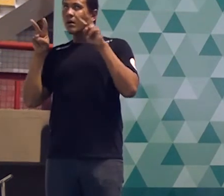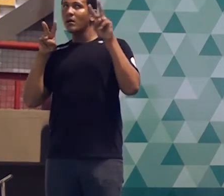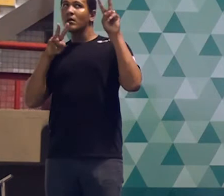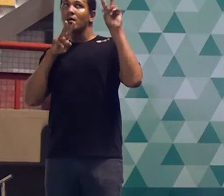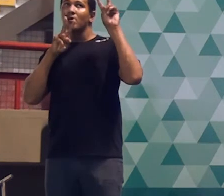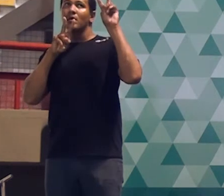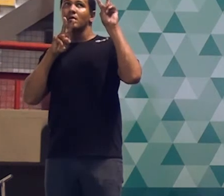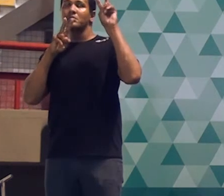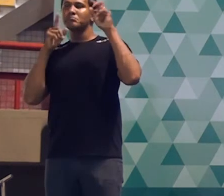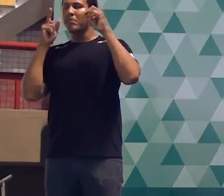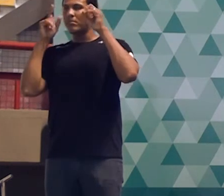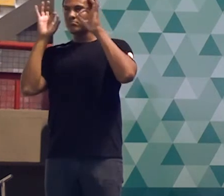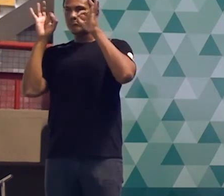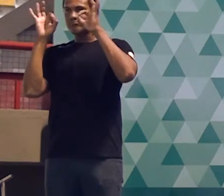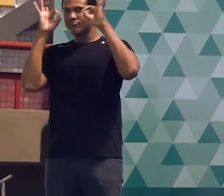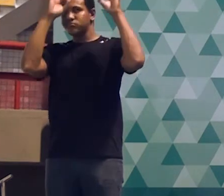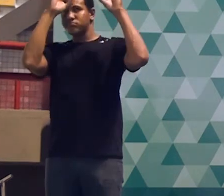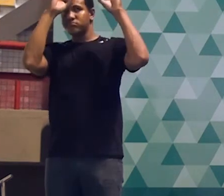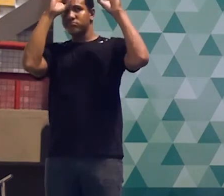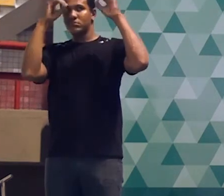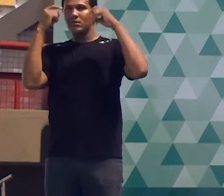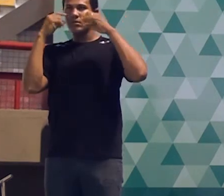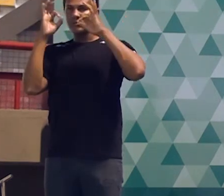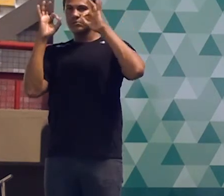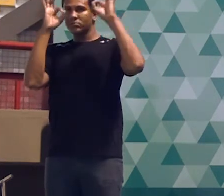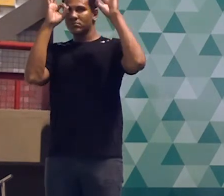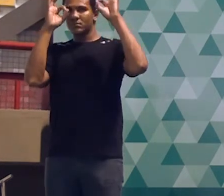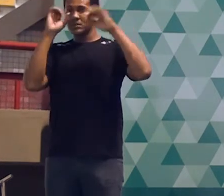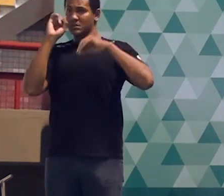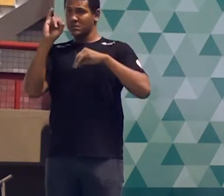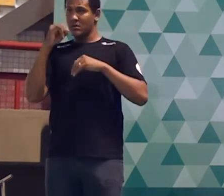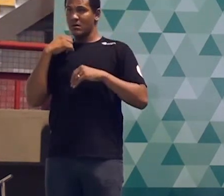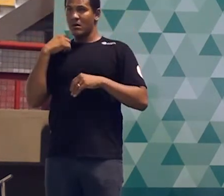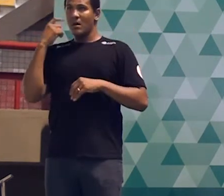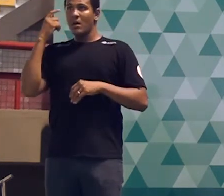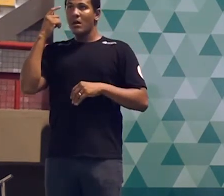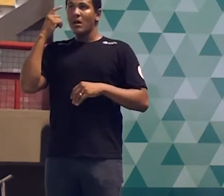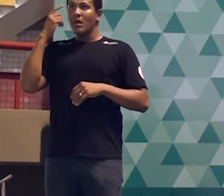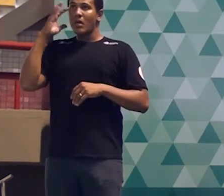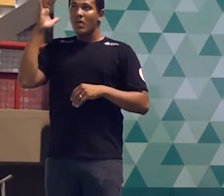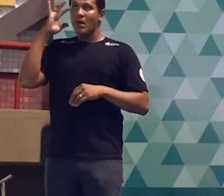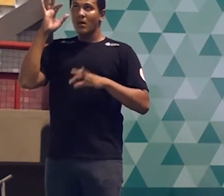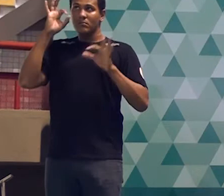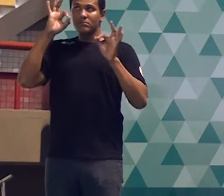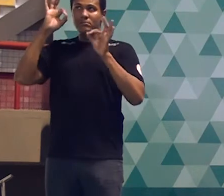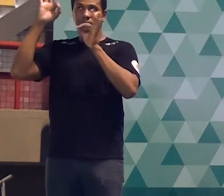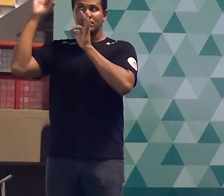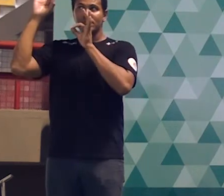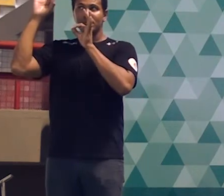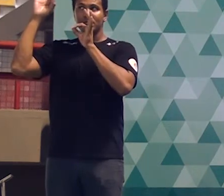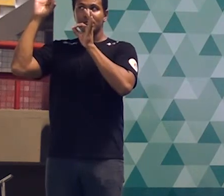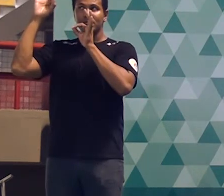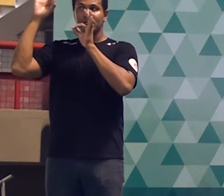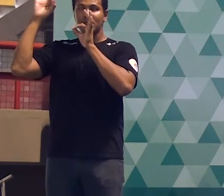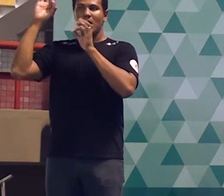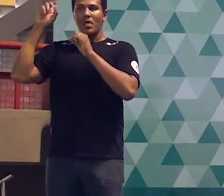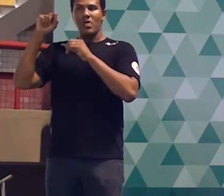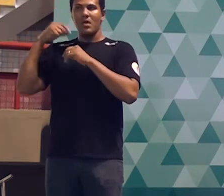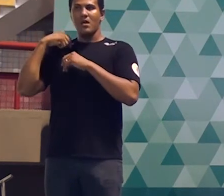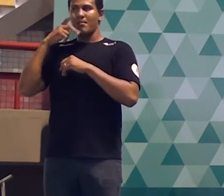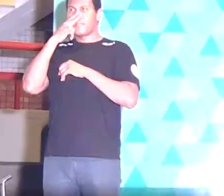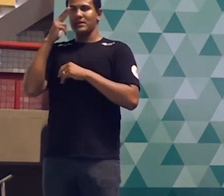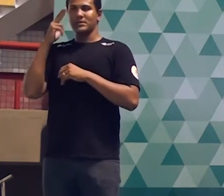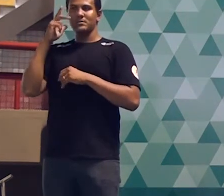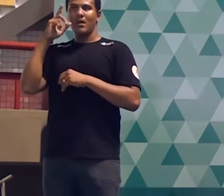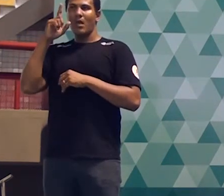um lado. Quando a gente está inventando, a gente direciona os olhos para o outro. Né? Então,